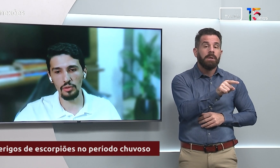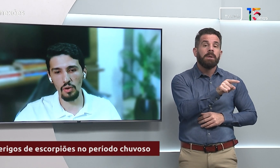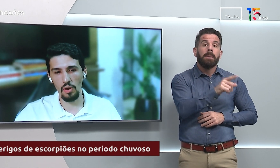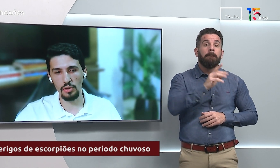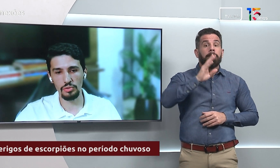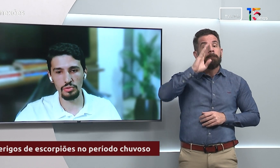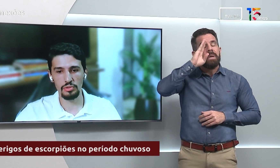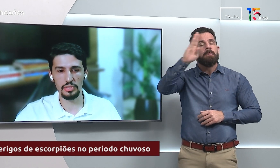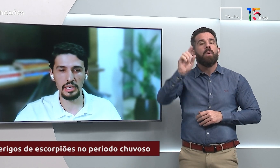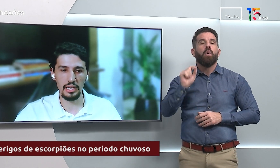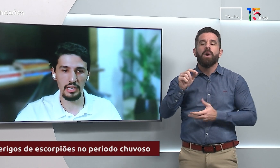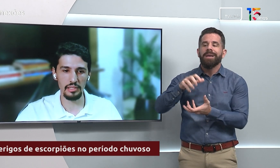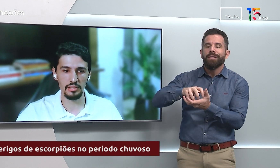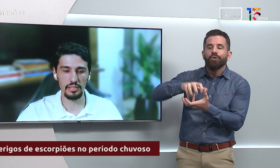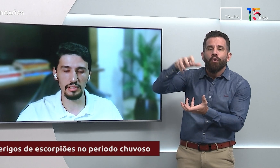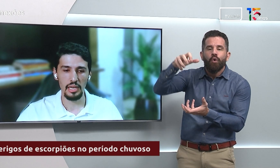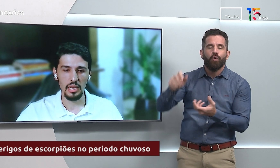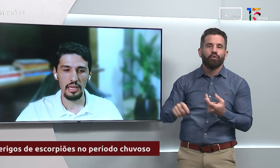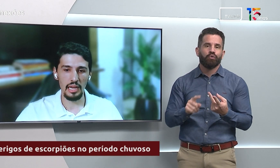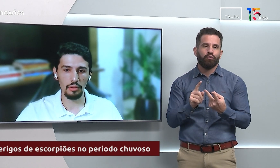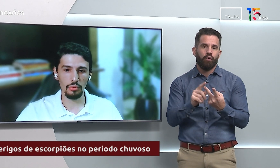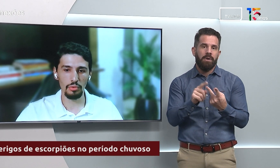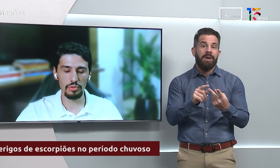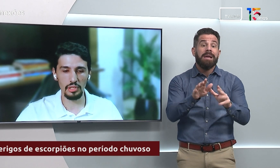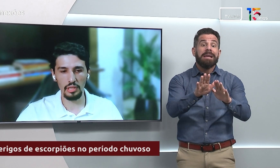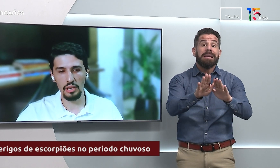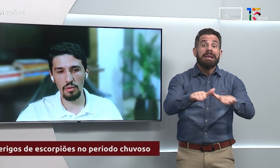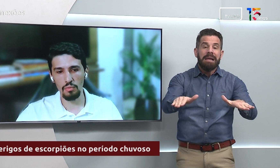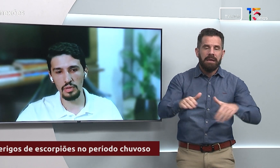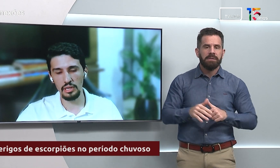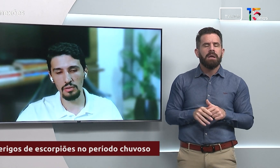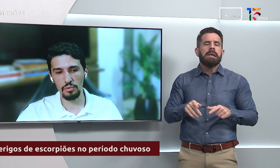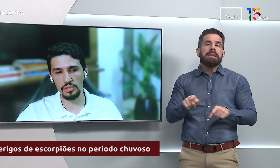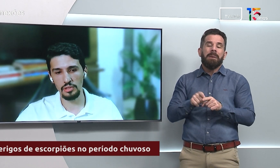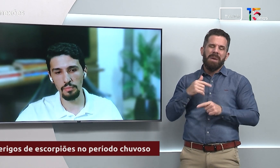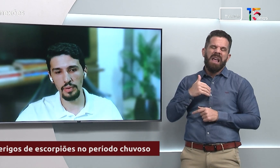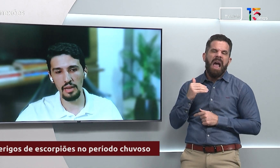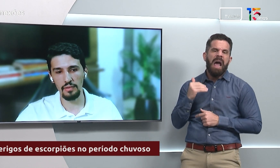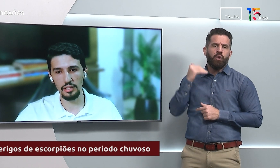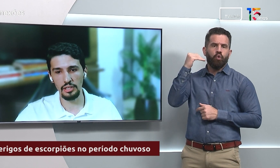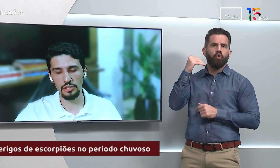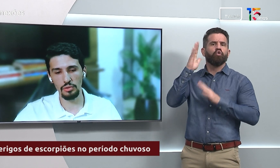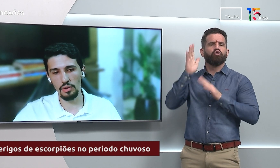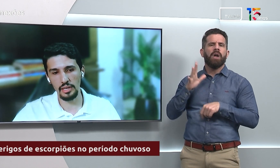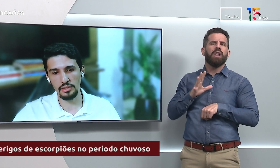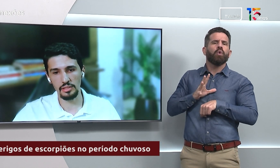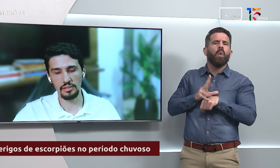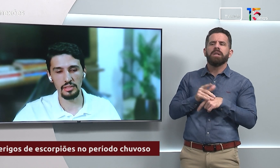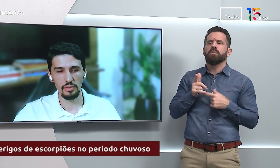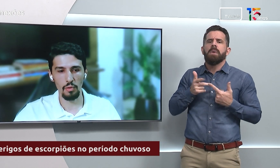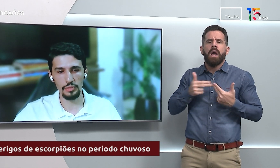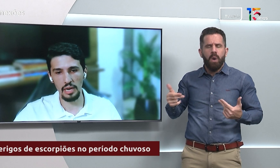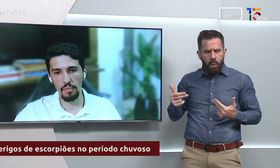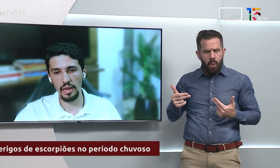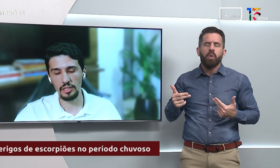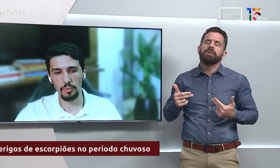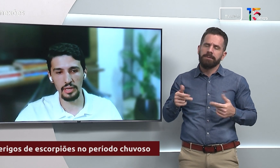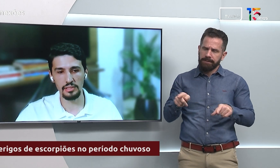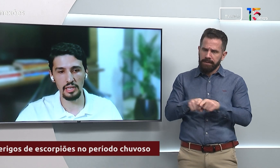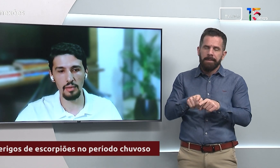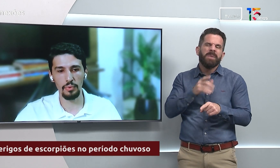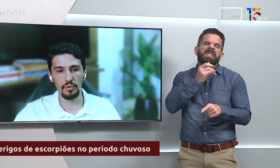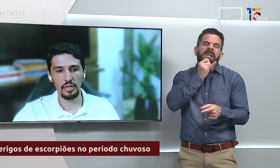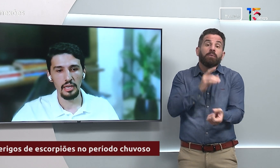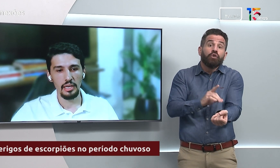principalmente para idosos, crianças e adultos que têm alguma condição prévia ali de doenças, como diabetes,